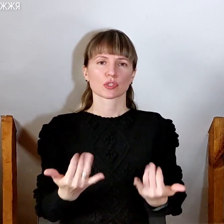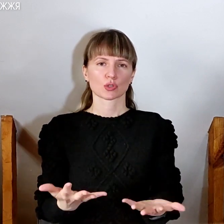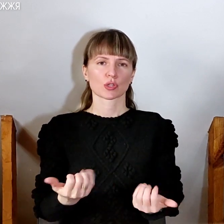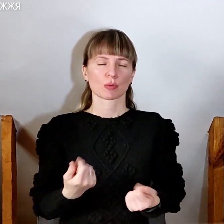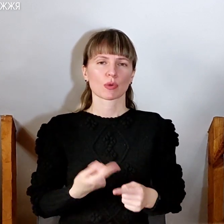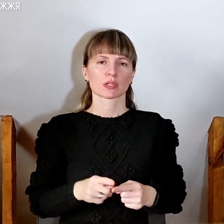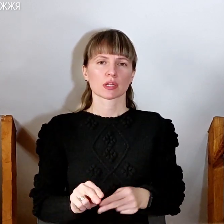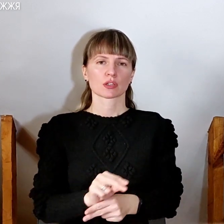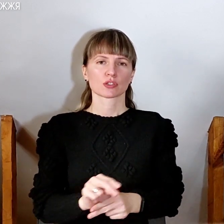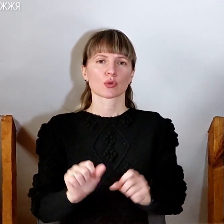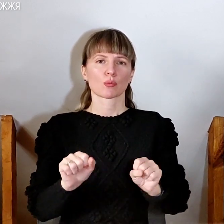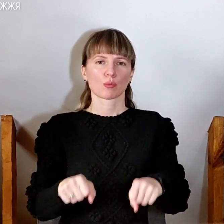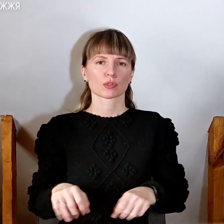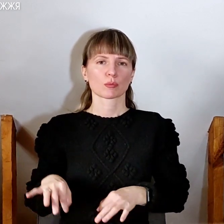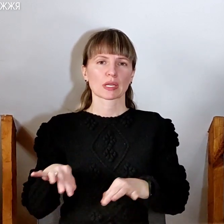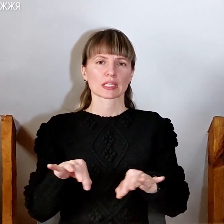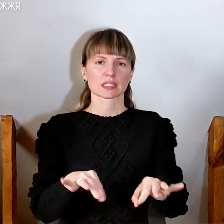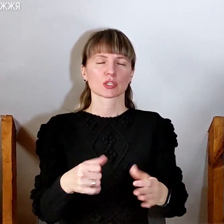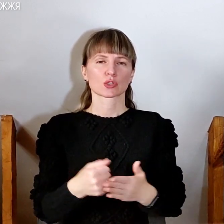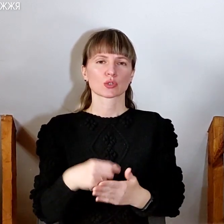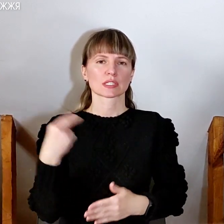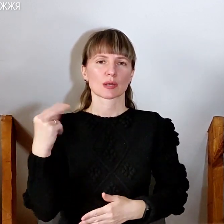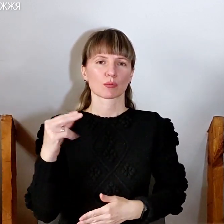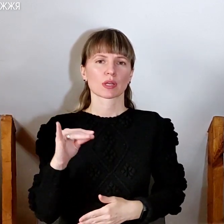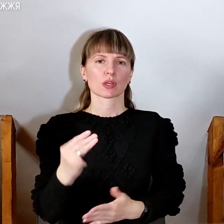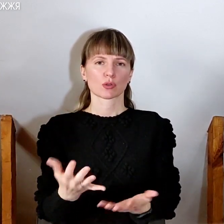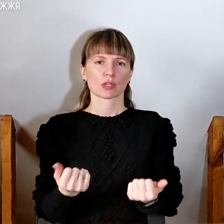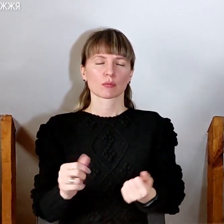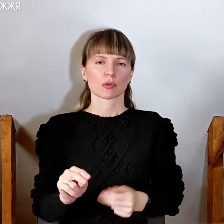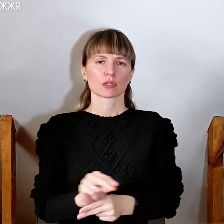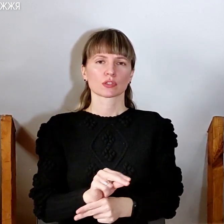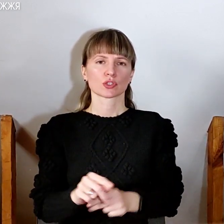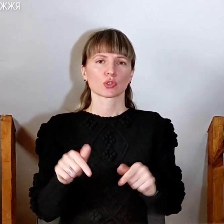цю процедуру, можуть приїздити до Запоріжжя і отримувати процедуру тут, якщо